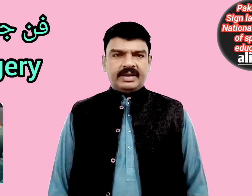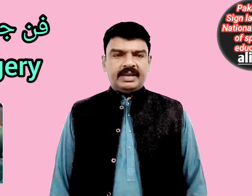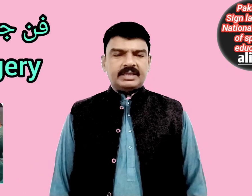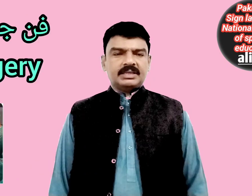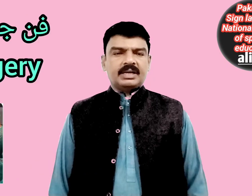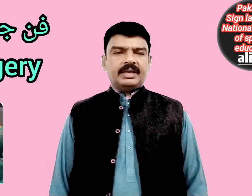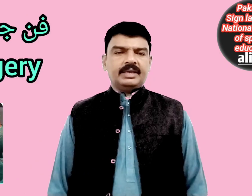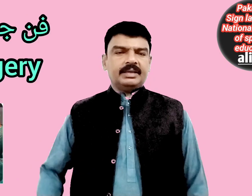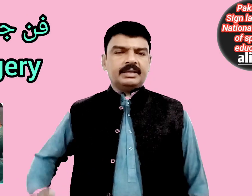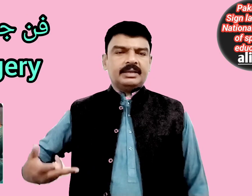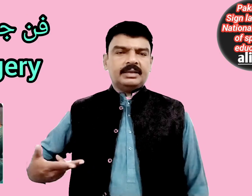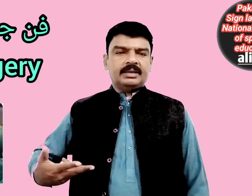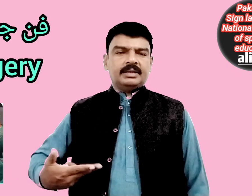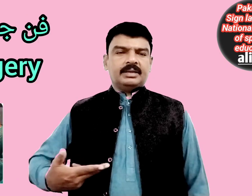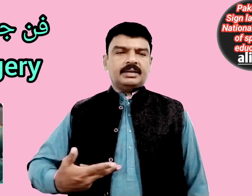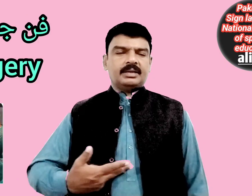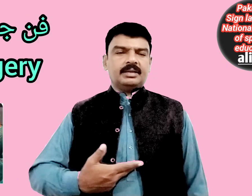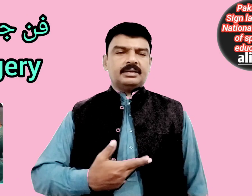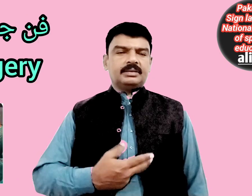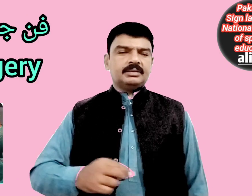فن جراحی کٹ لگانا